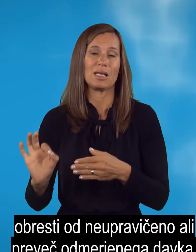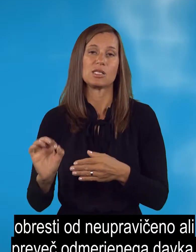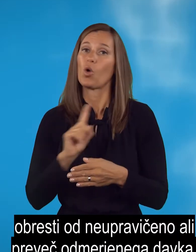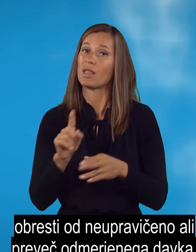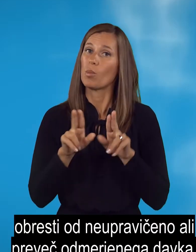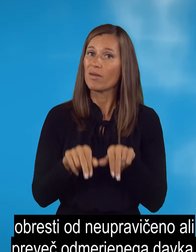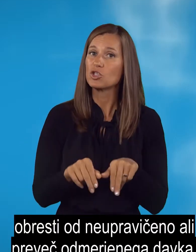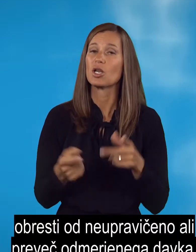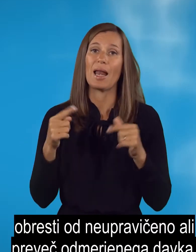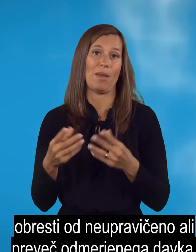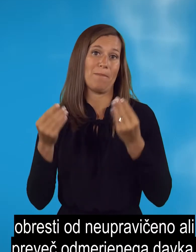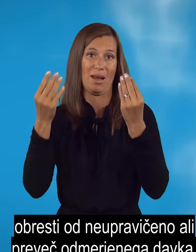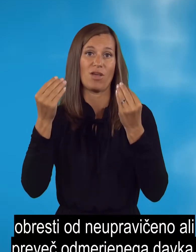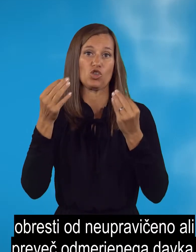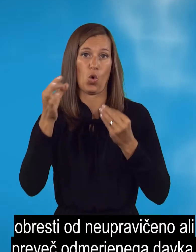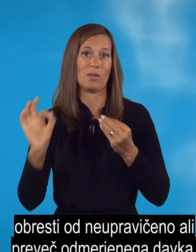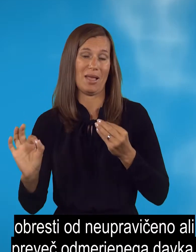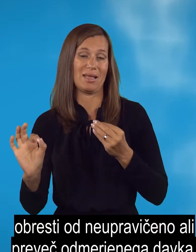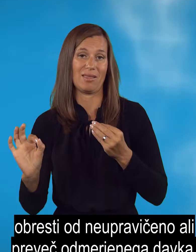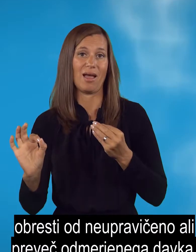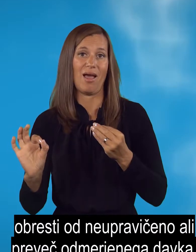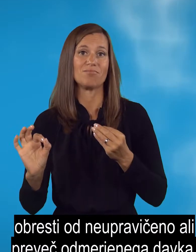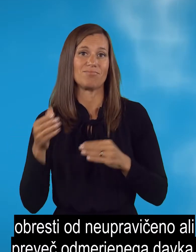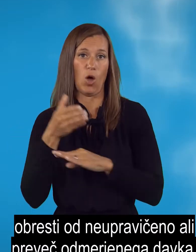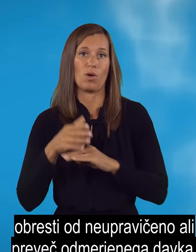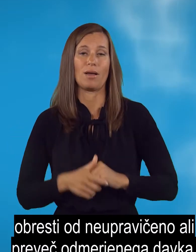neupravičeno ali preveč odmerjenega davka.